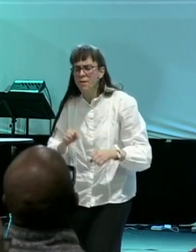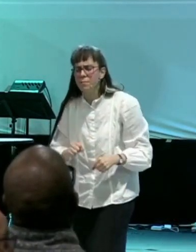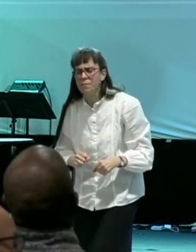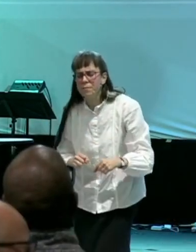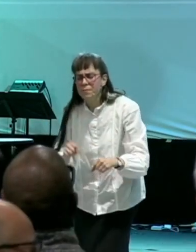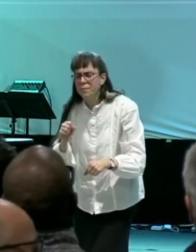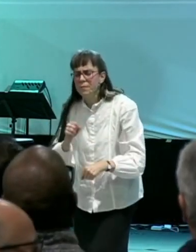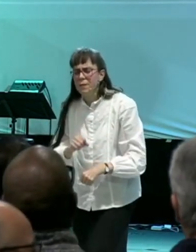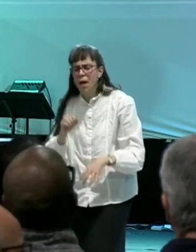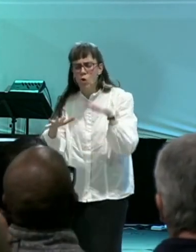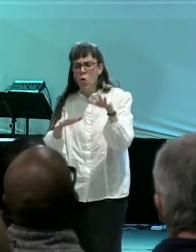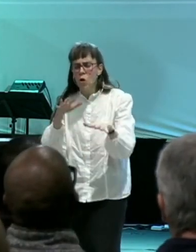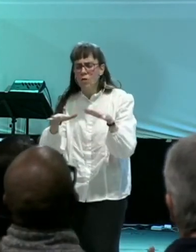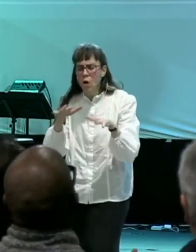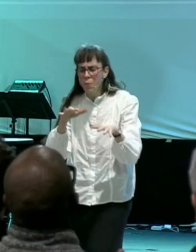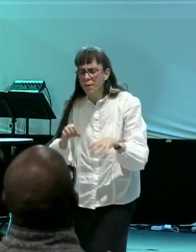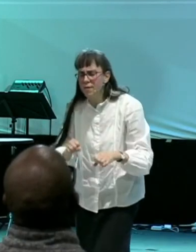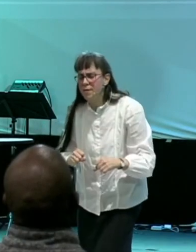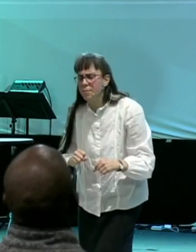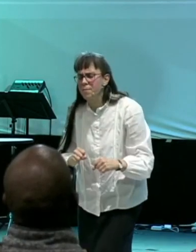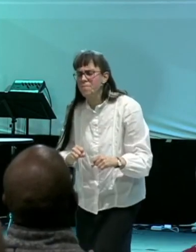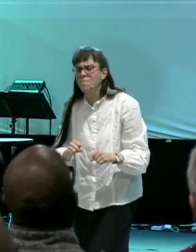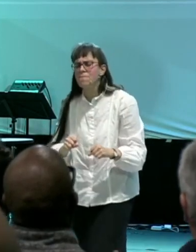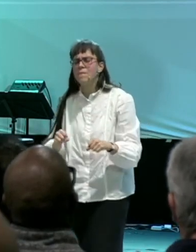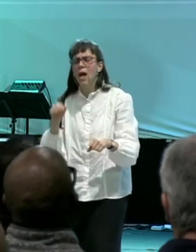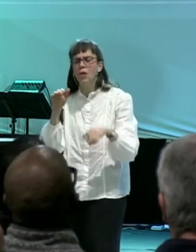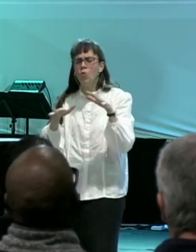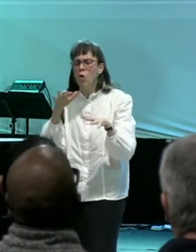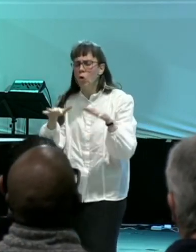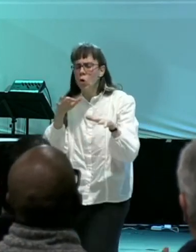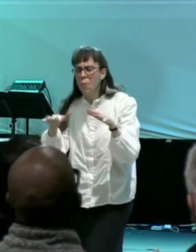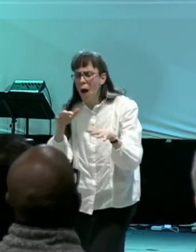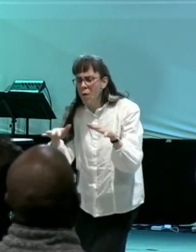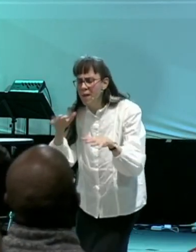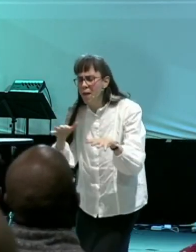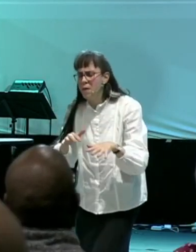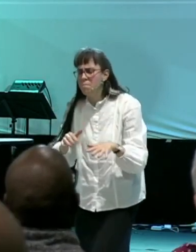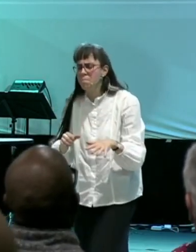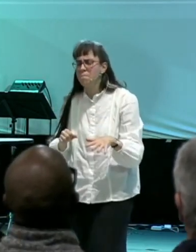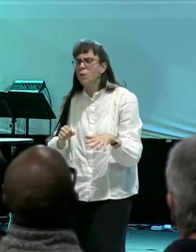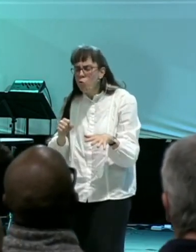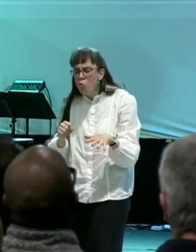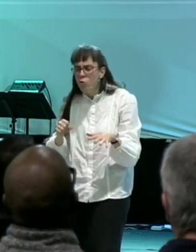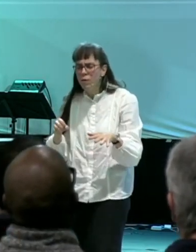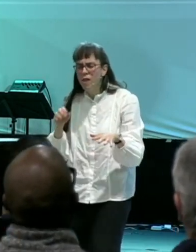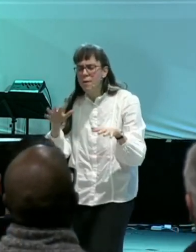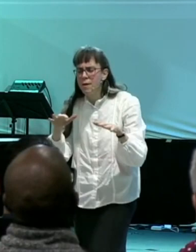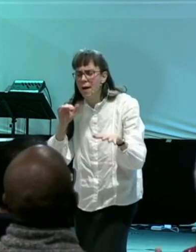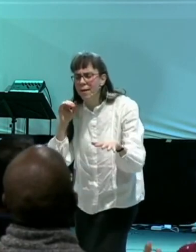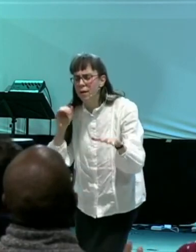de marcher sur les scorpions, de marcher sur toute la puissance de l'ennemi. Rien ne peut te